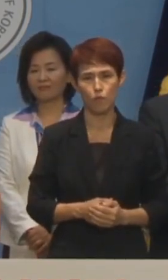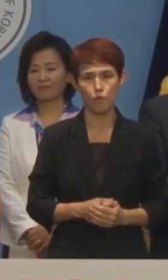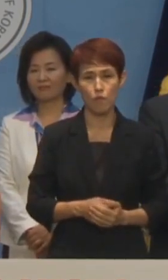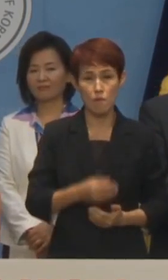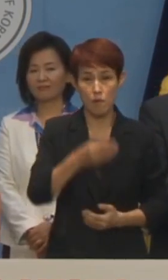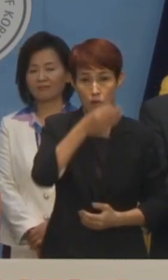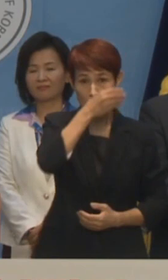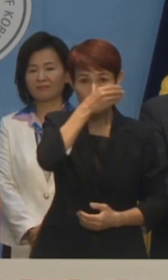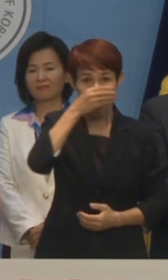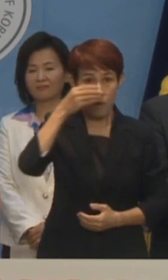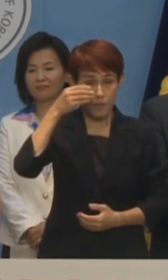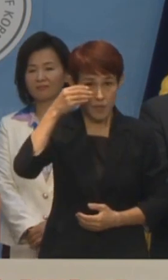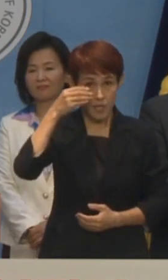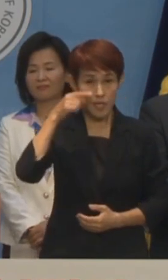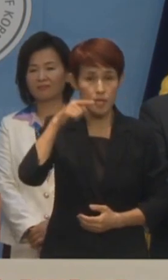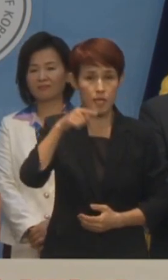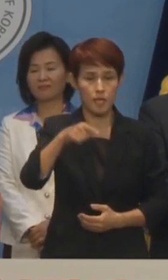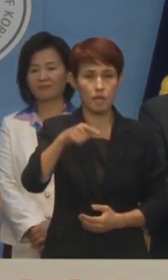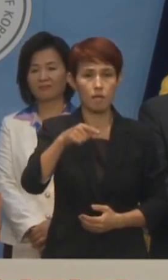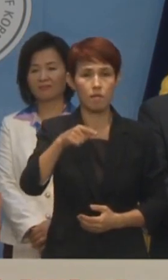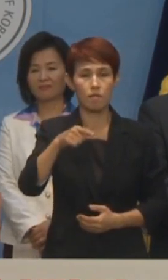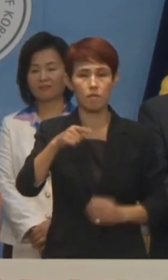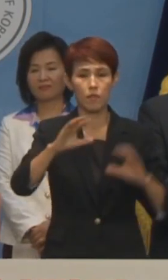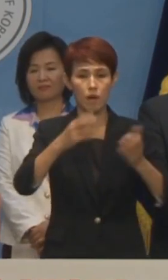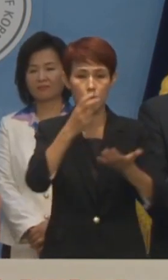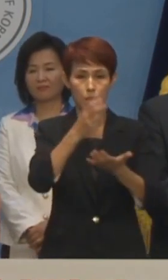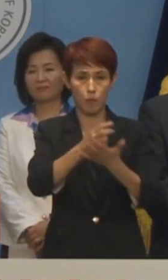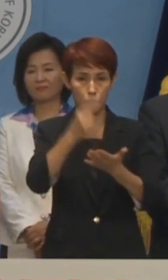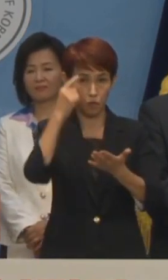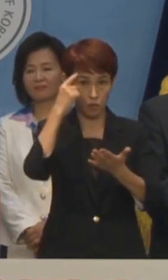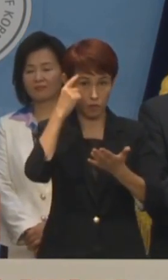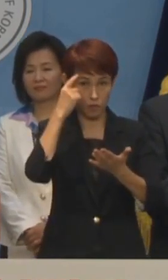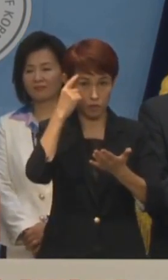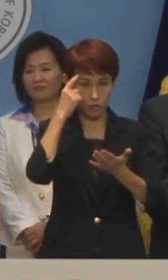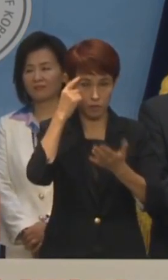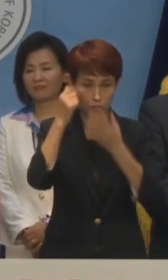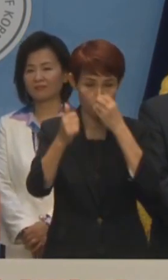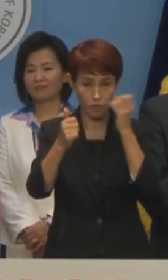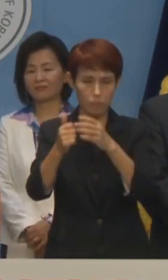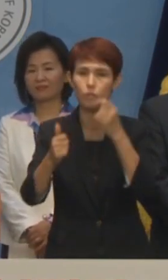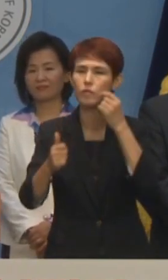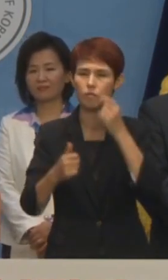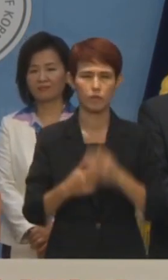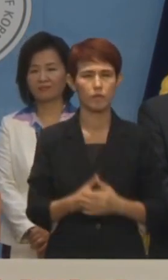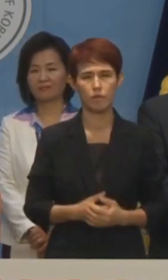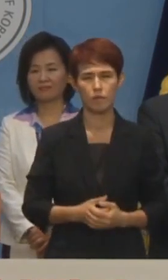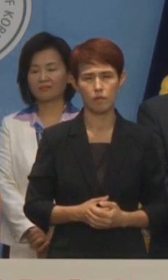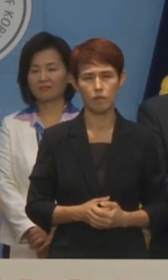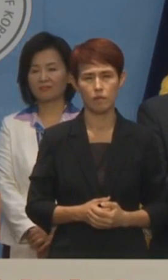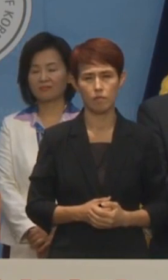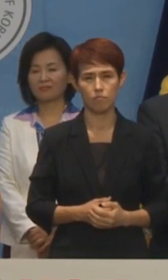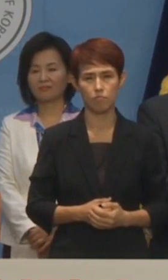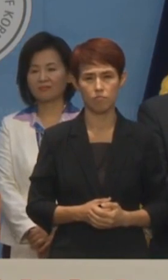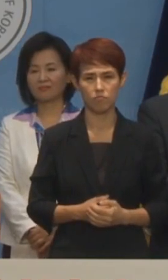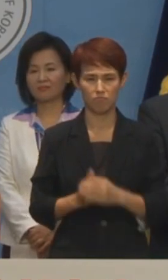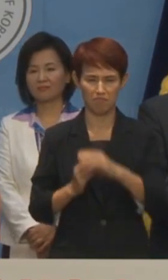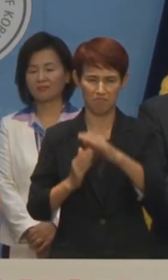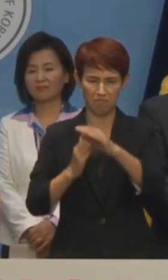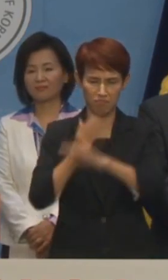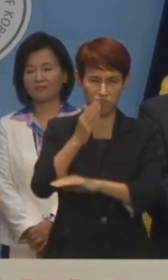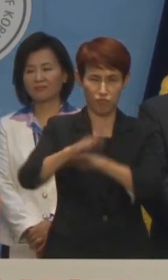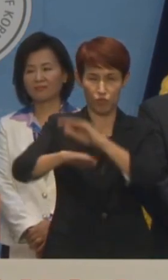감히 이 정신을 훼손하지 못했습니다. 심지어 극우 세력들이 추앙하고